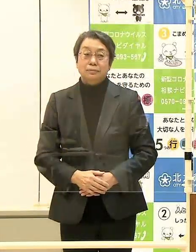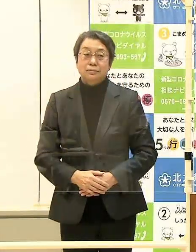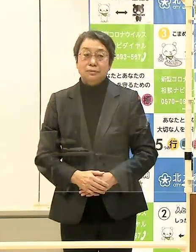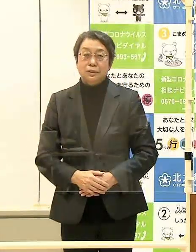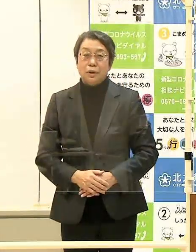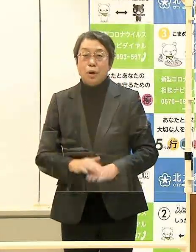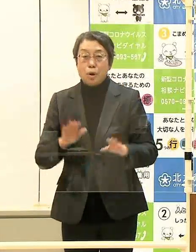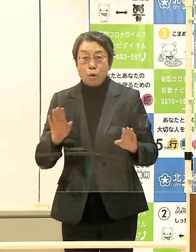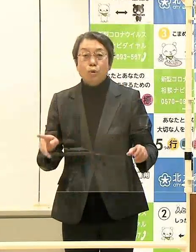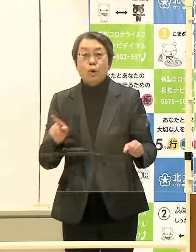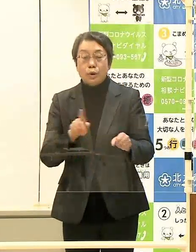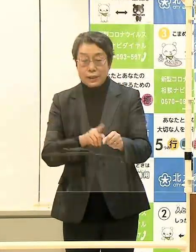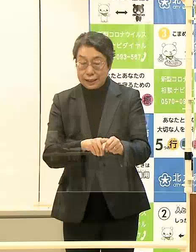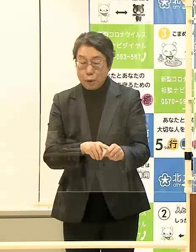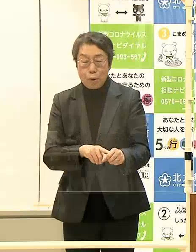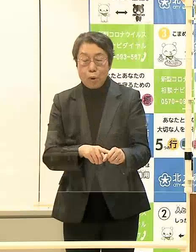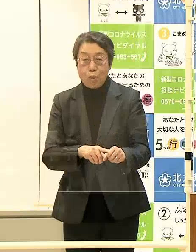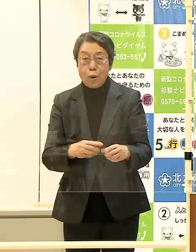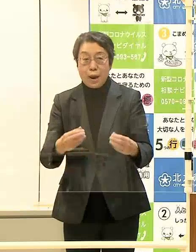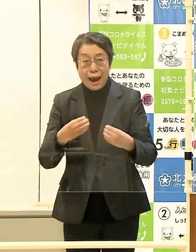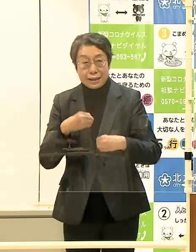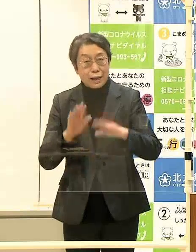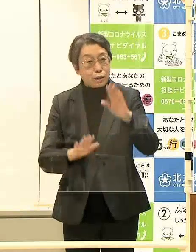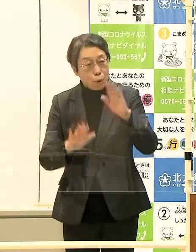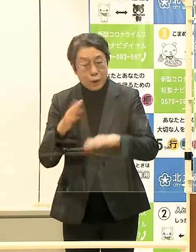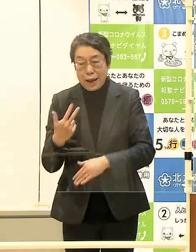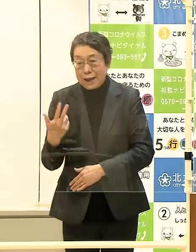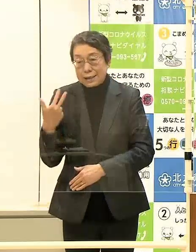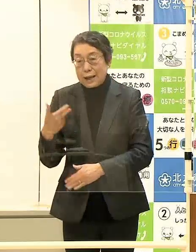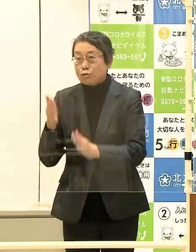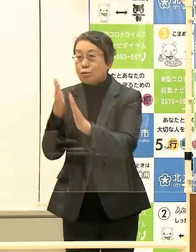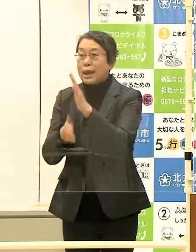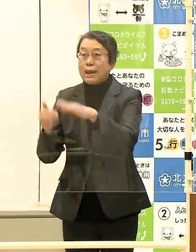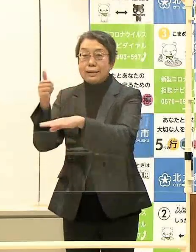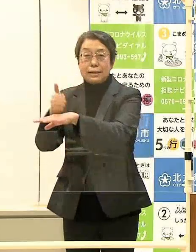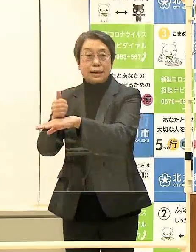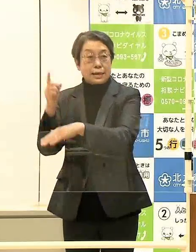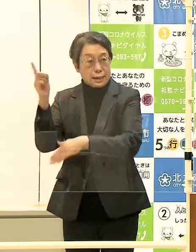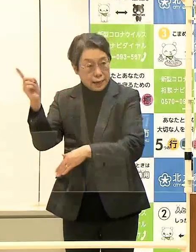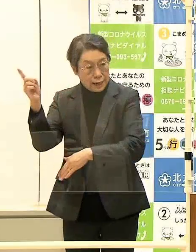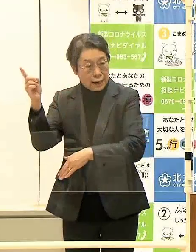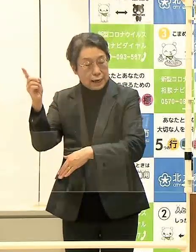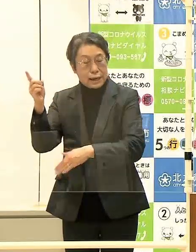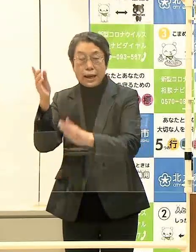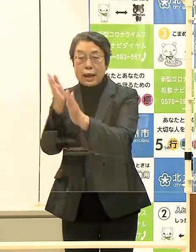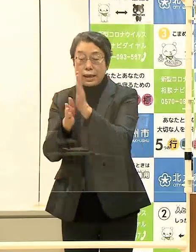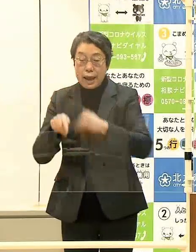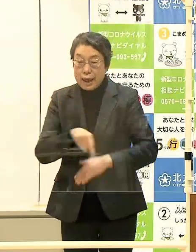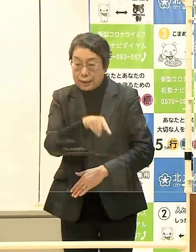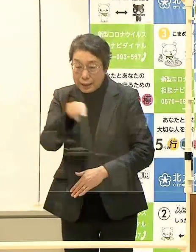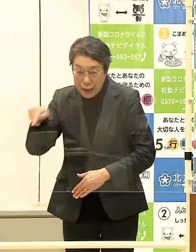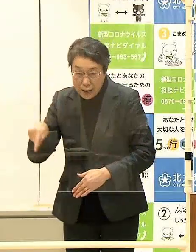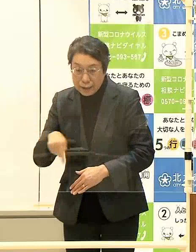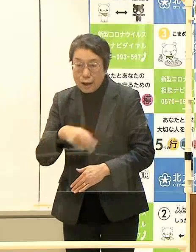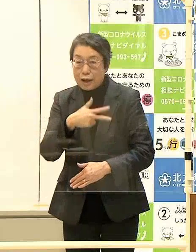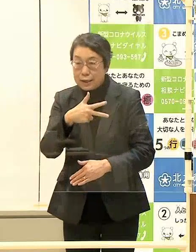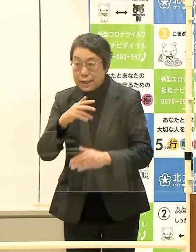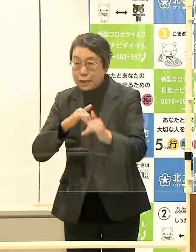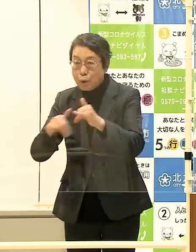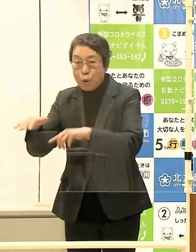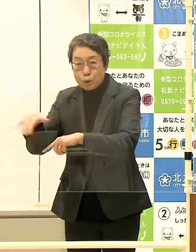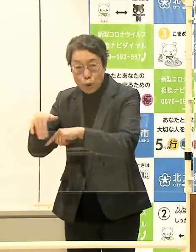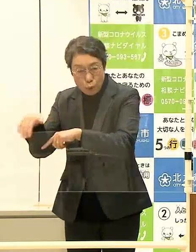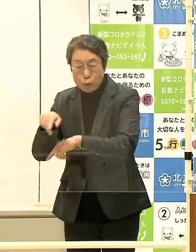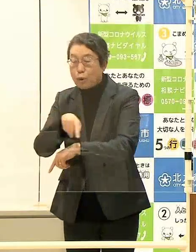福尾件の感染状況につきましては先週県知事はじめ県内の組長の皆さん方と